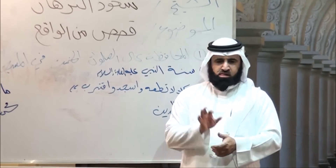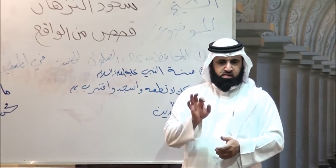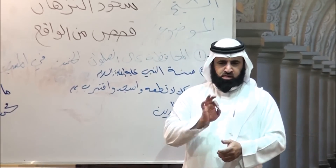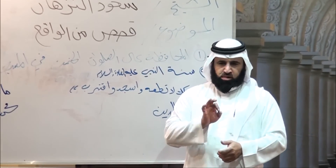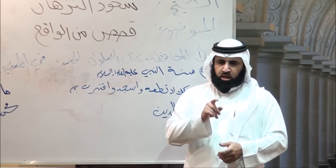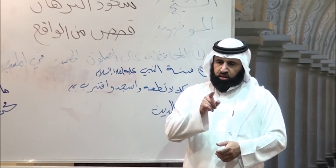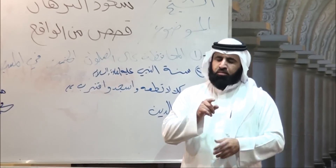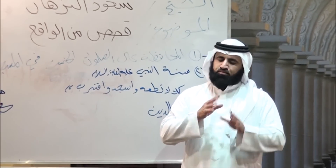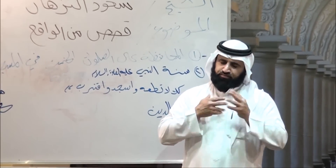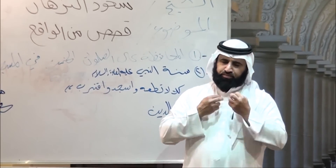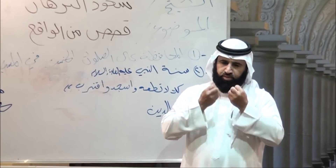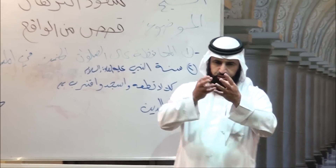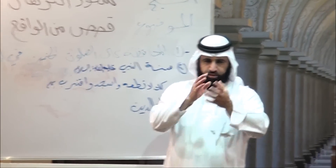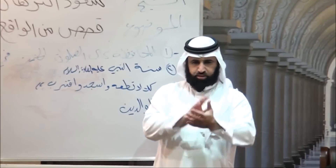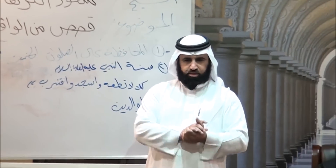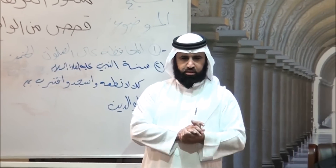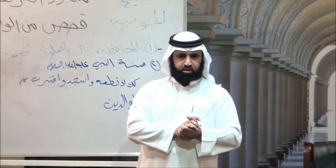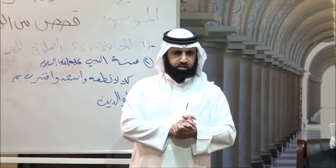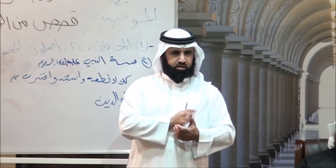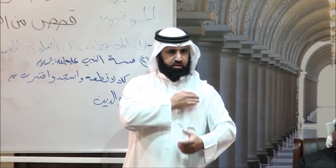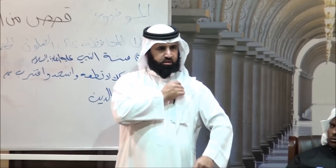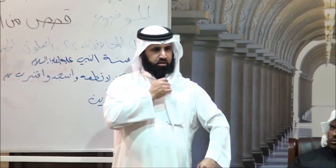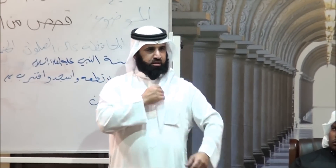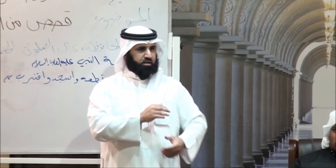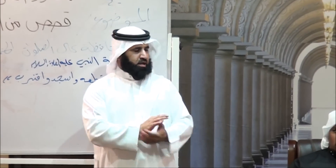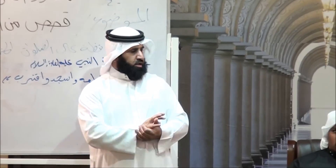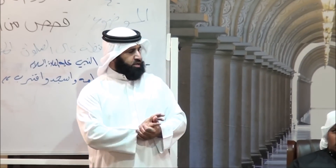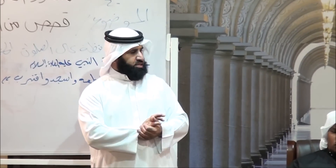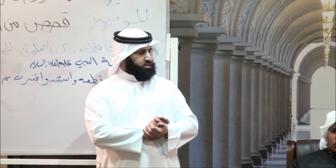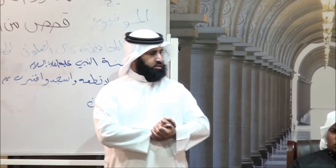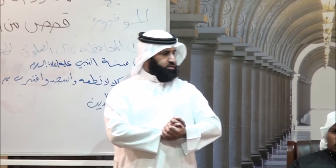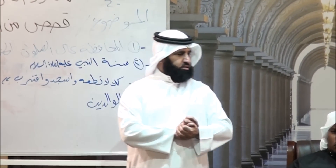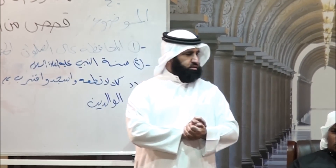أنا كنت في هذه المدينة في زمن سبق،